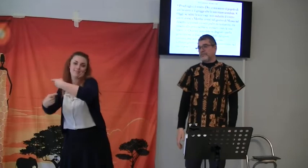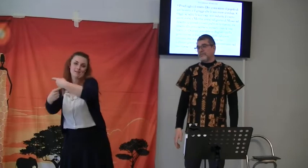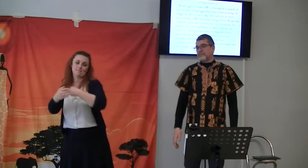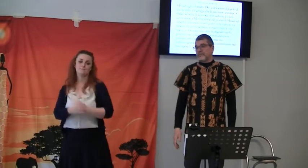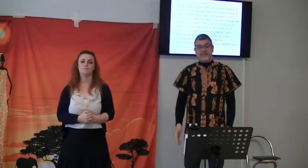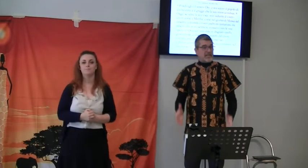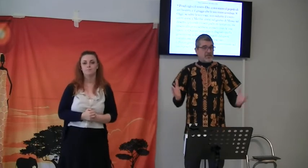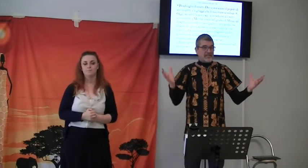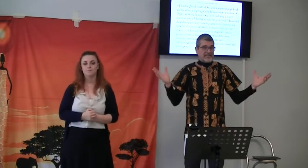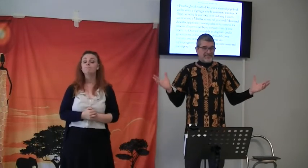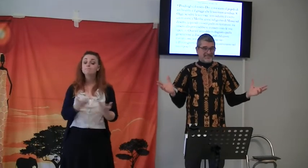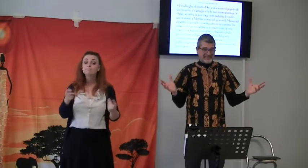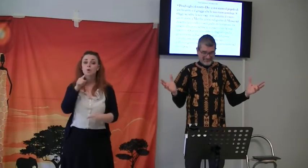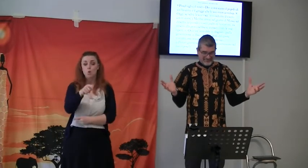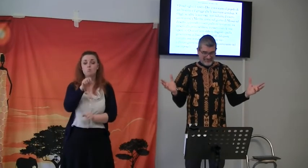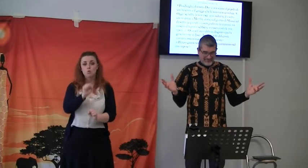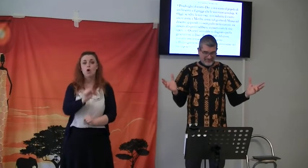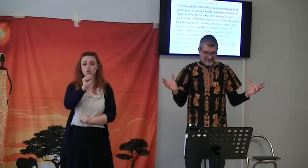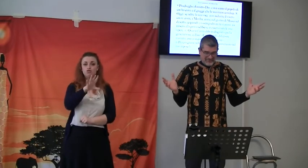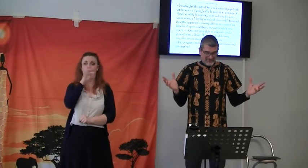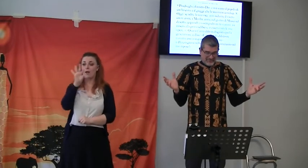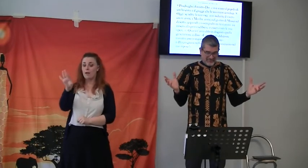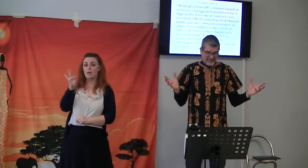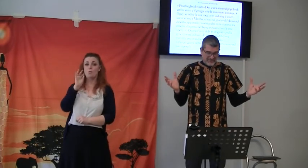fatto? A te la scelta.